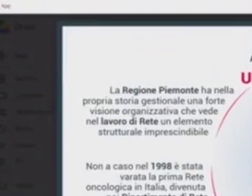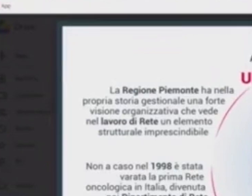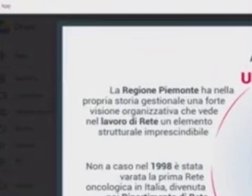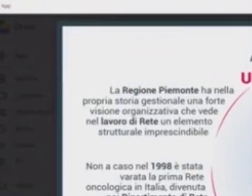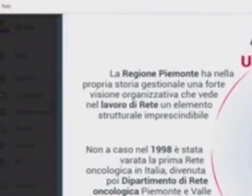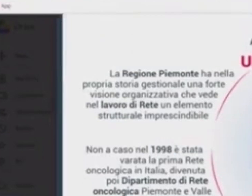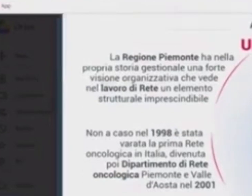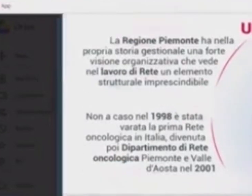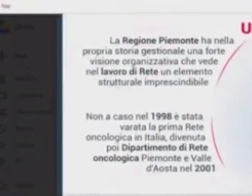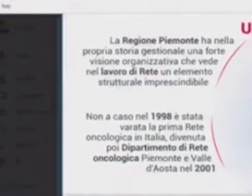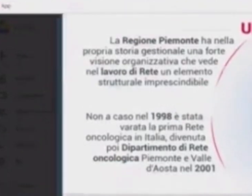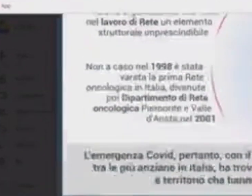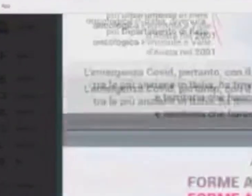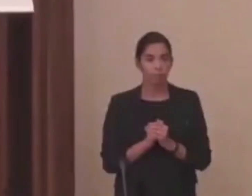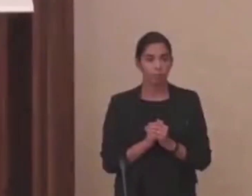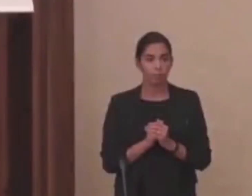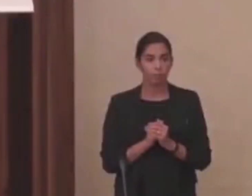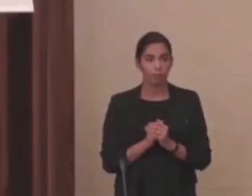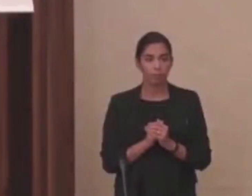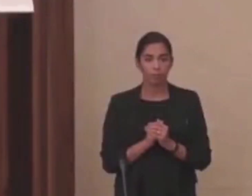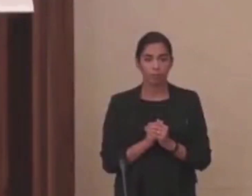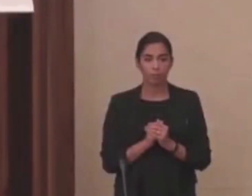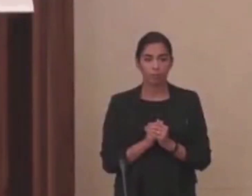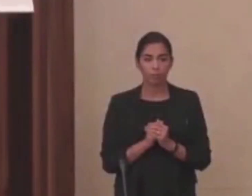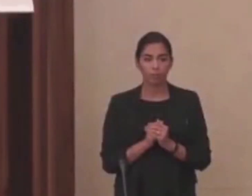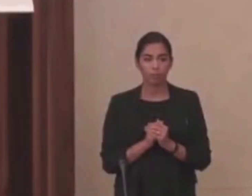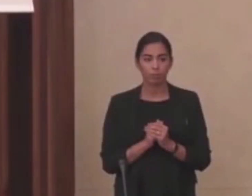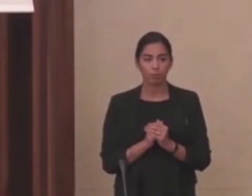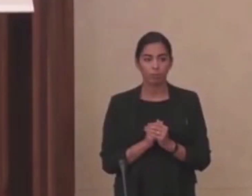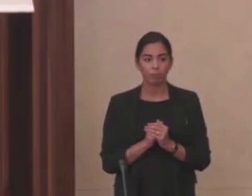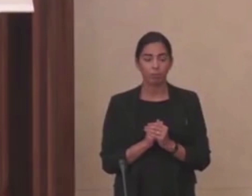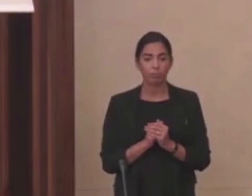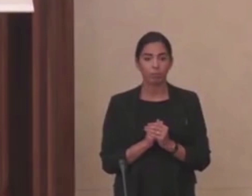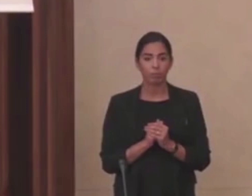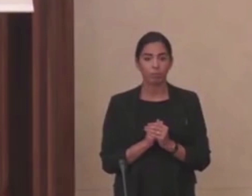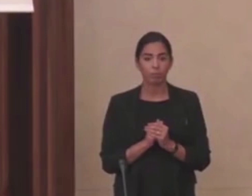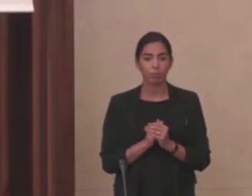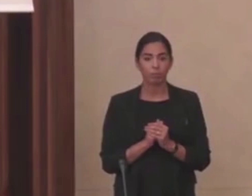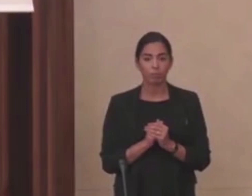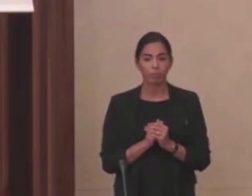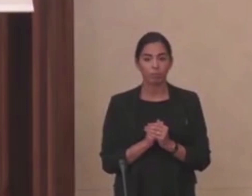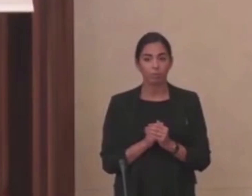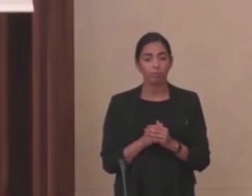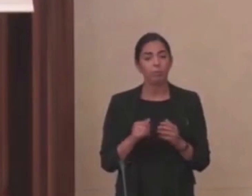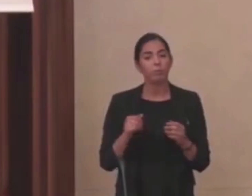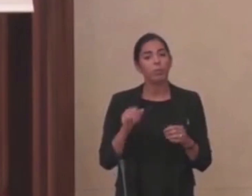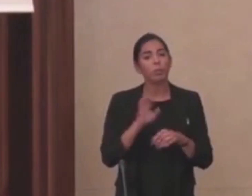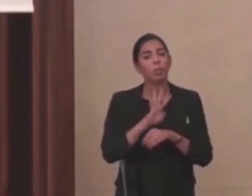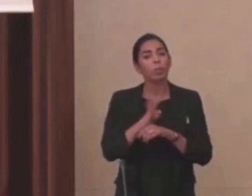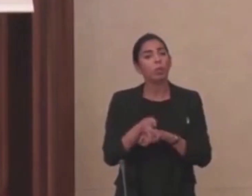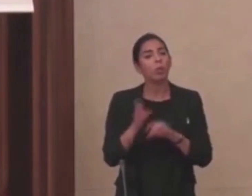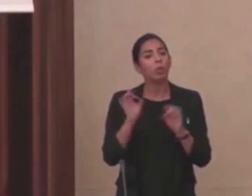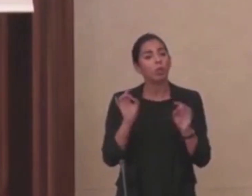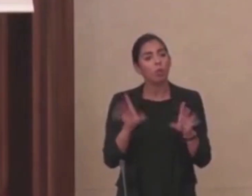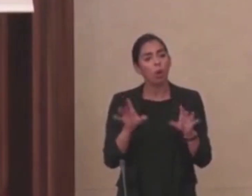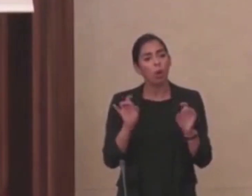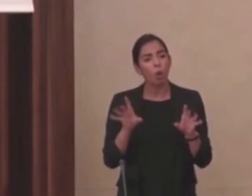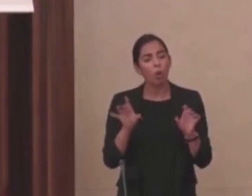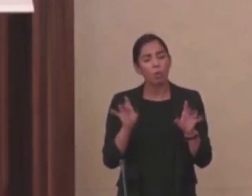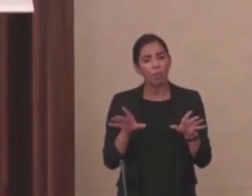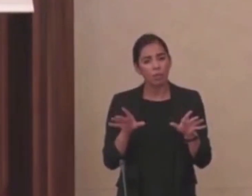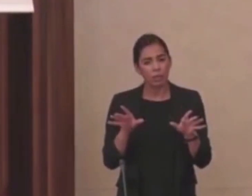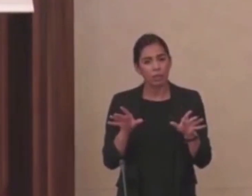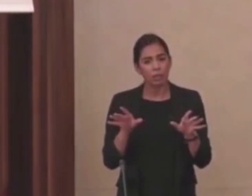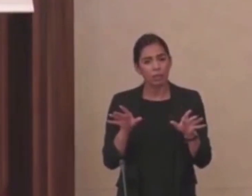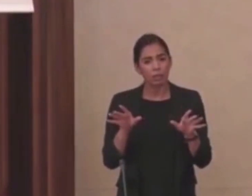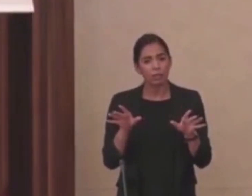organization, and this system has been particularly Le effective. forme assistenziali del Covid per intensità di cura che abbiamo So determinato